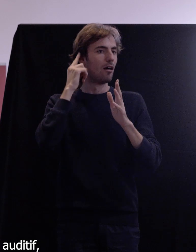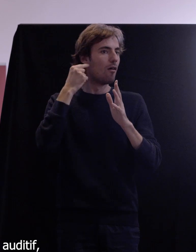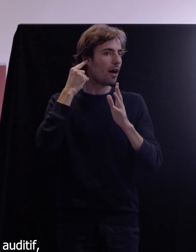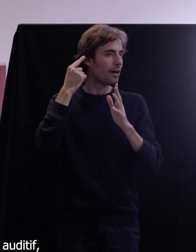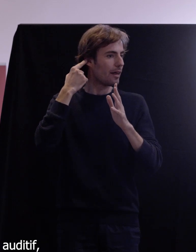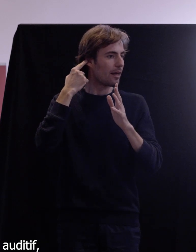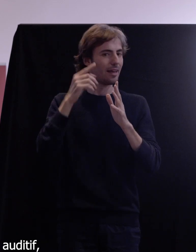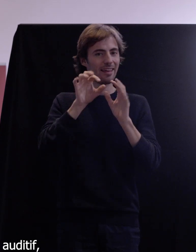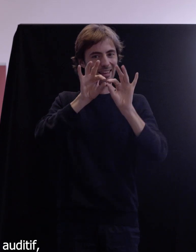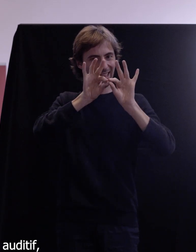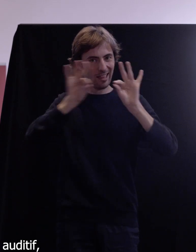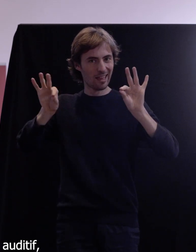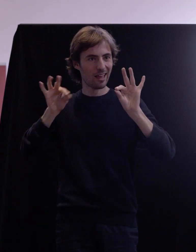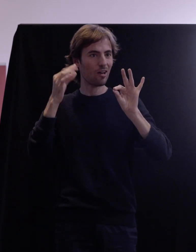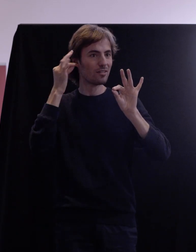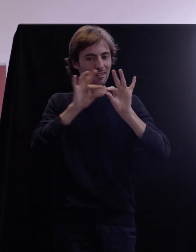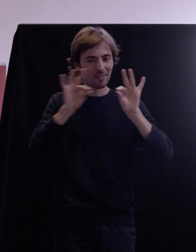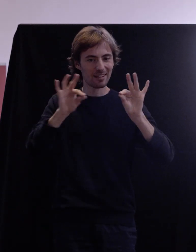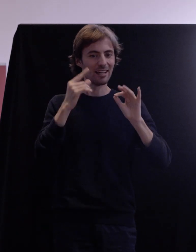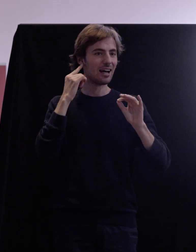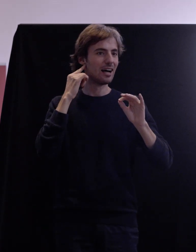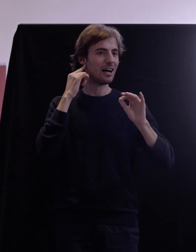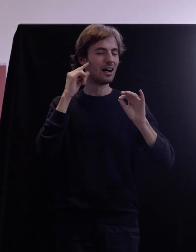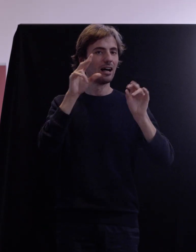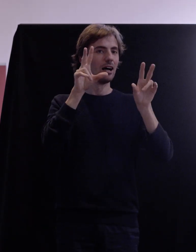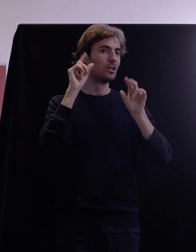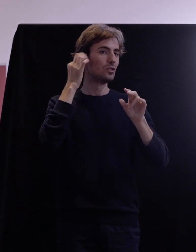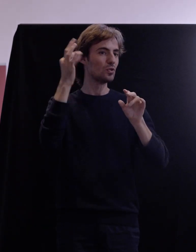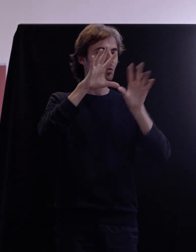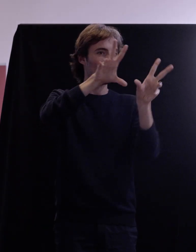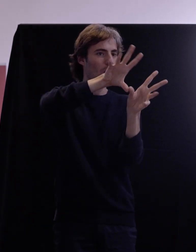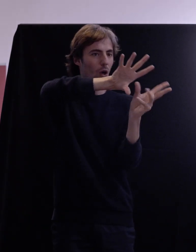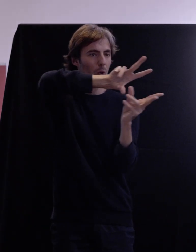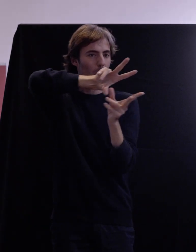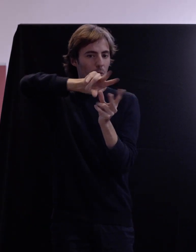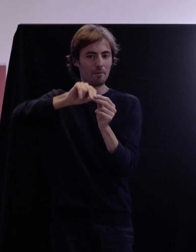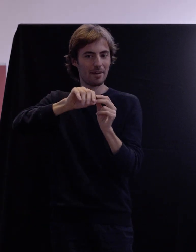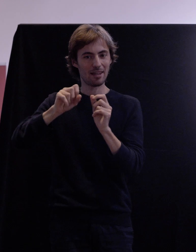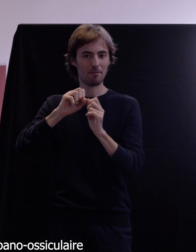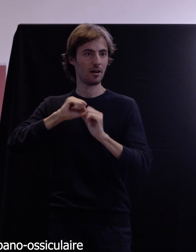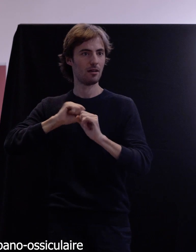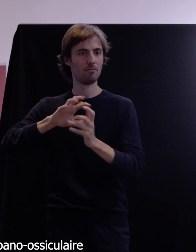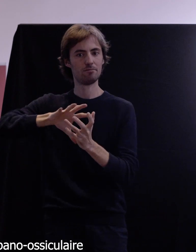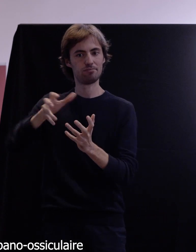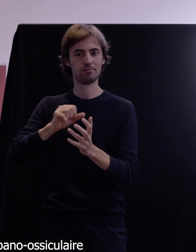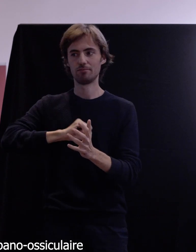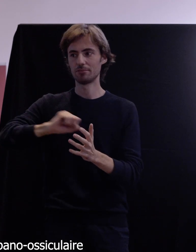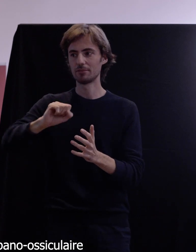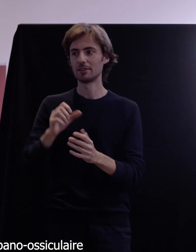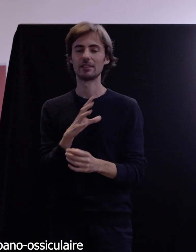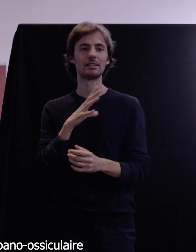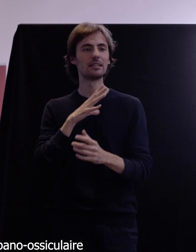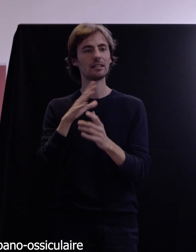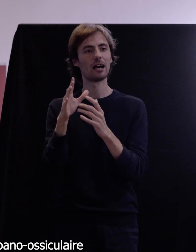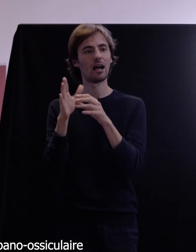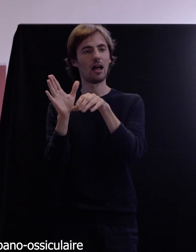canal auditif, il vient concentrer les sons et il vient les amplifier. Vous avez le système qu'on appelle